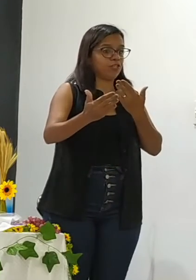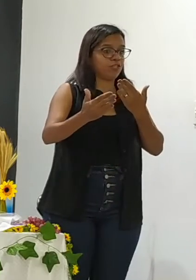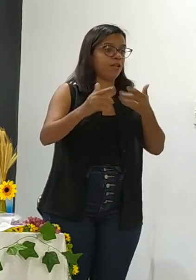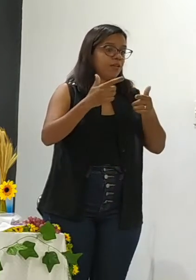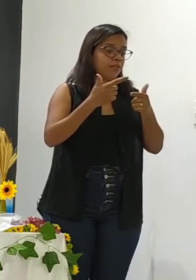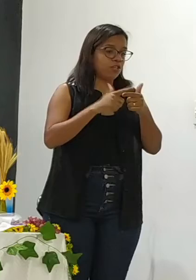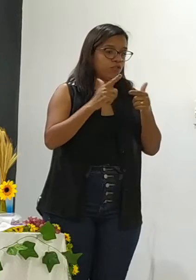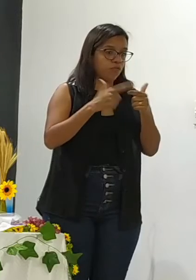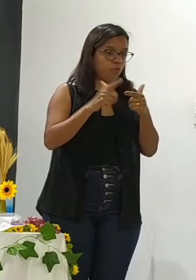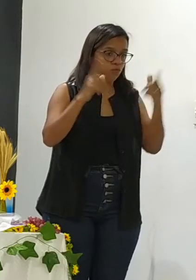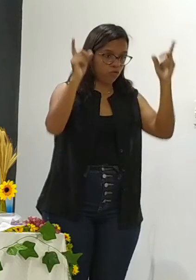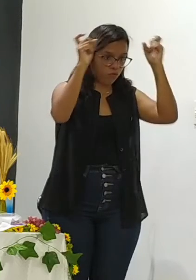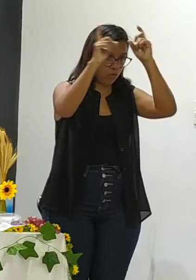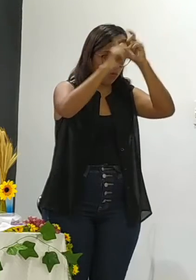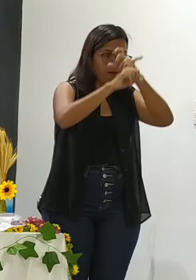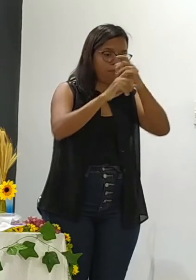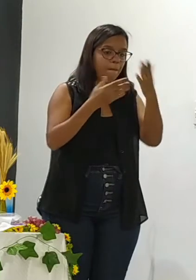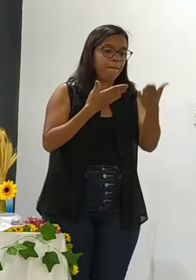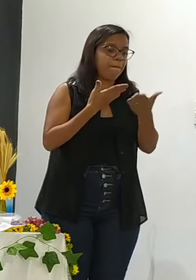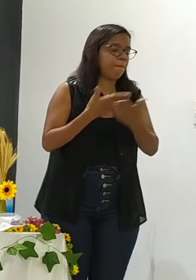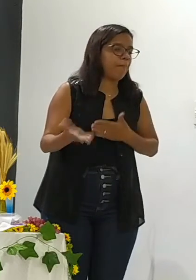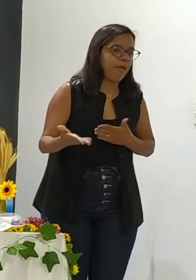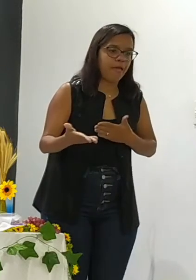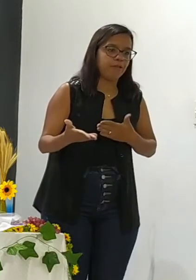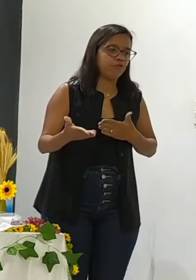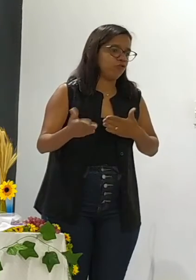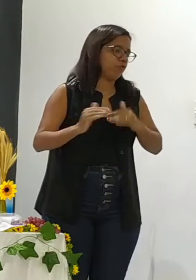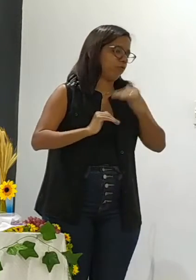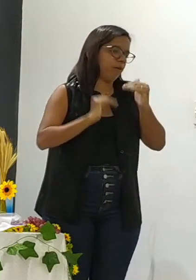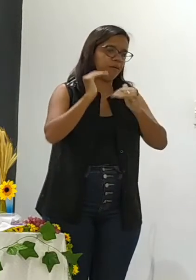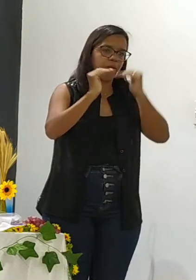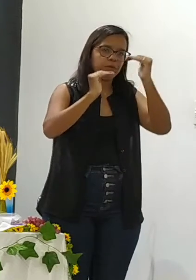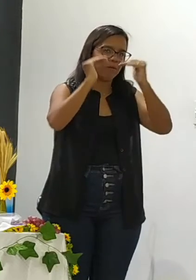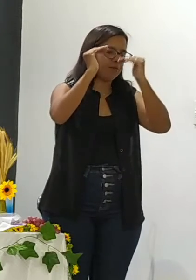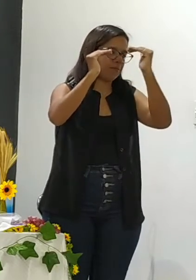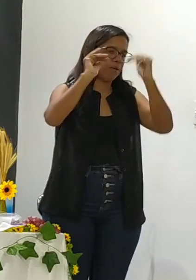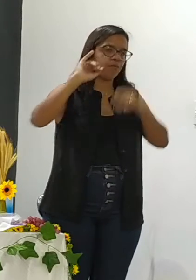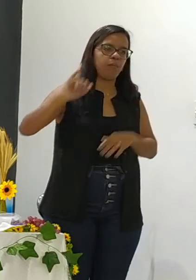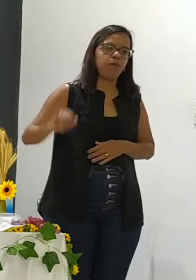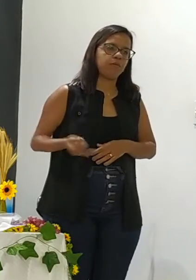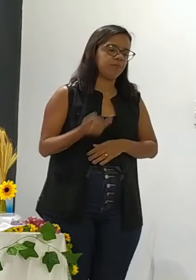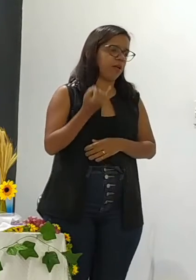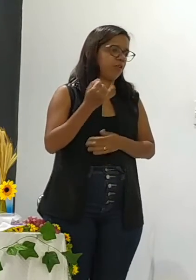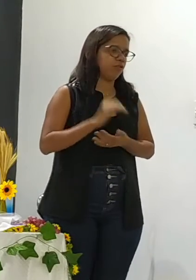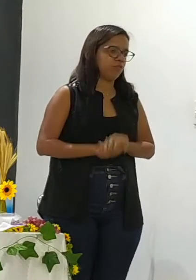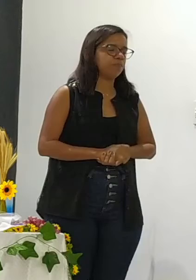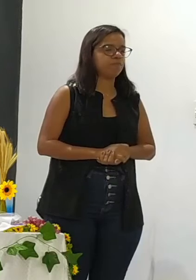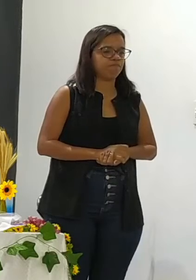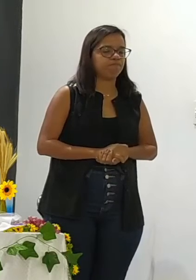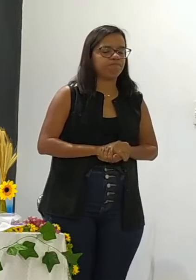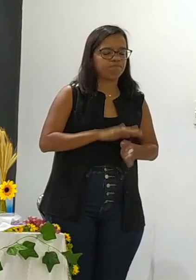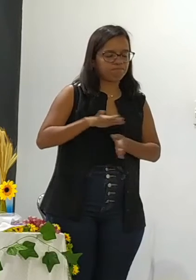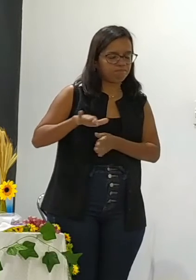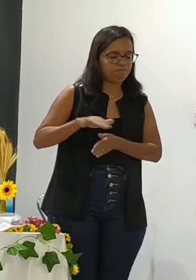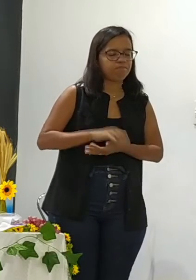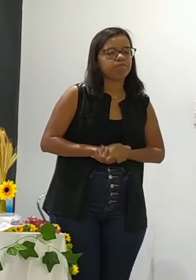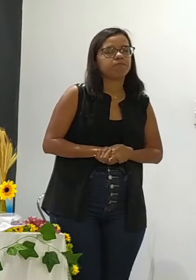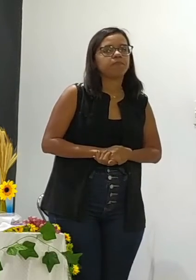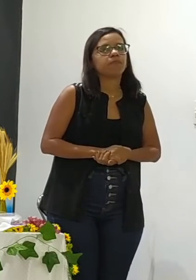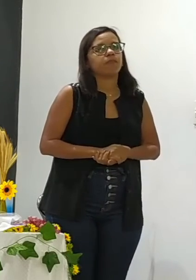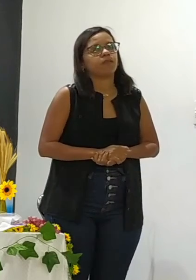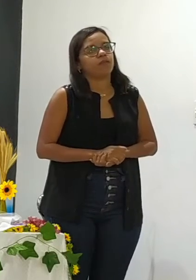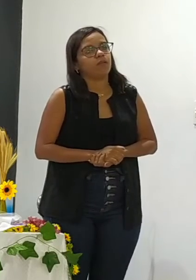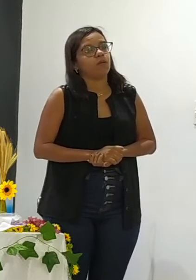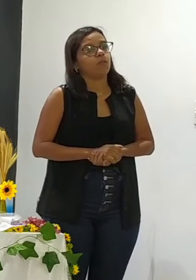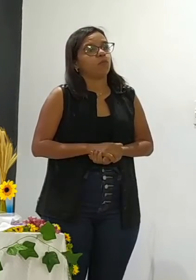oportunidade de vencer nela. Porque é lá no deserto deles que Deus ele vai